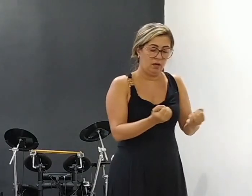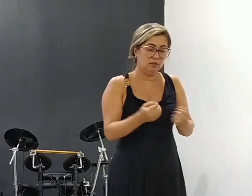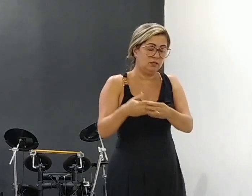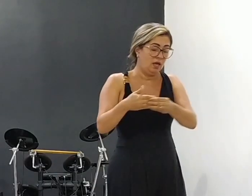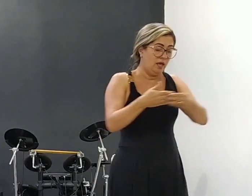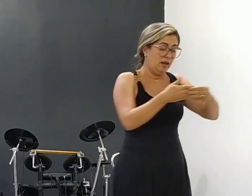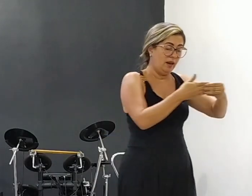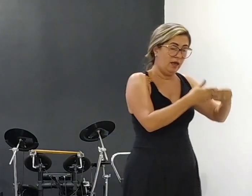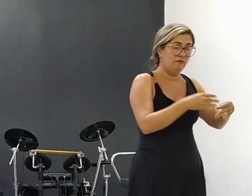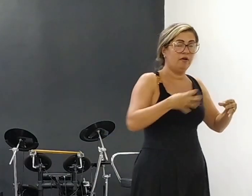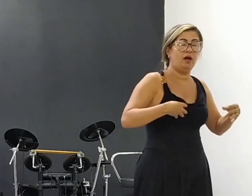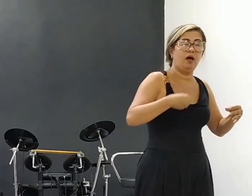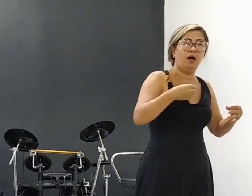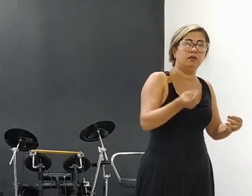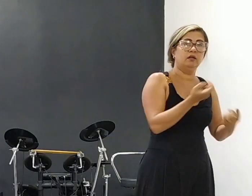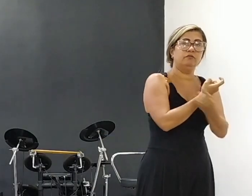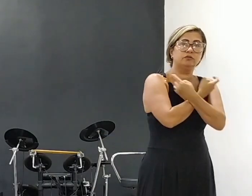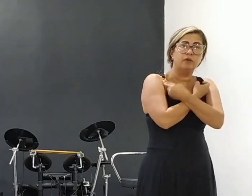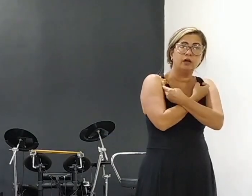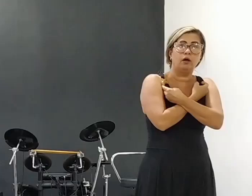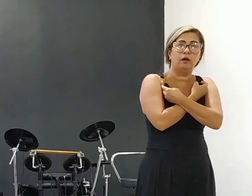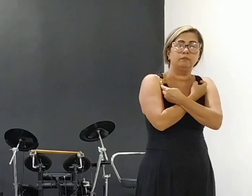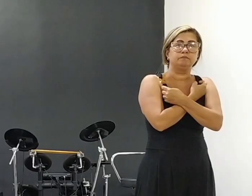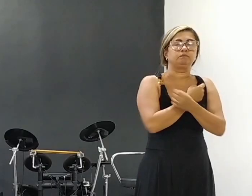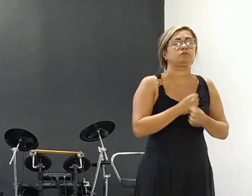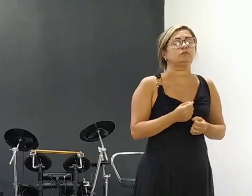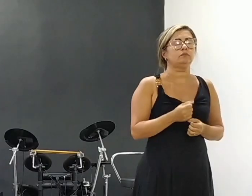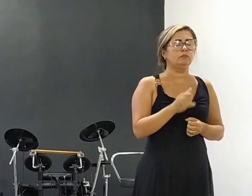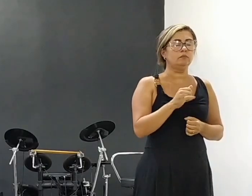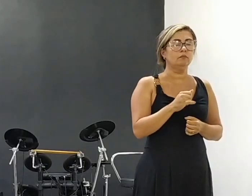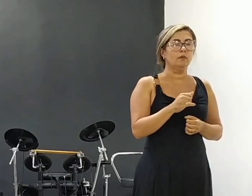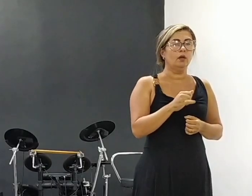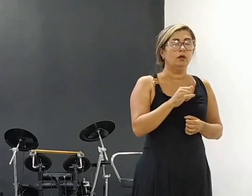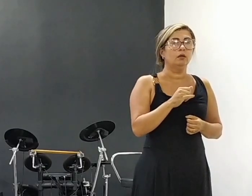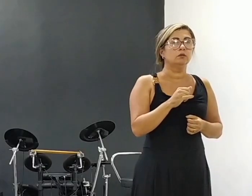filha de Faraó, somente para poder contextualizar você.